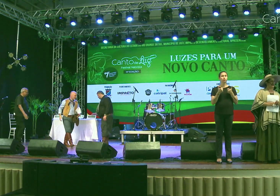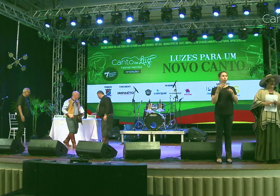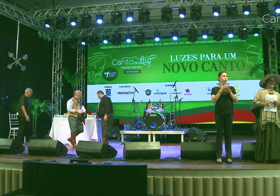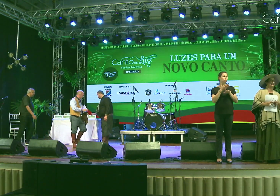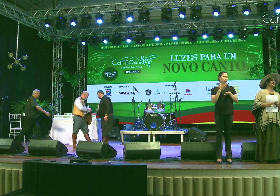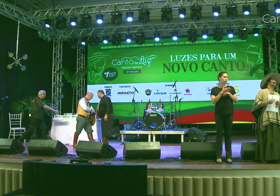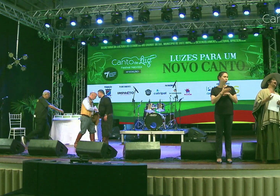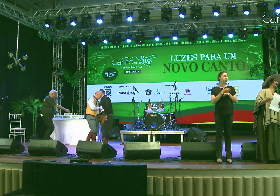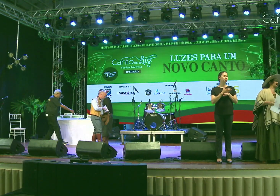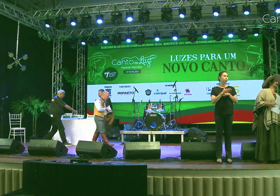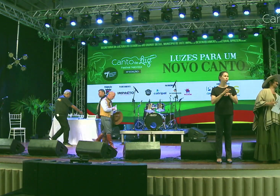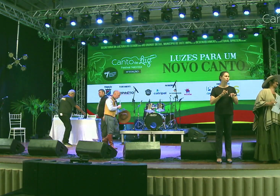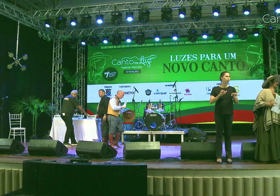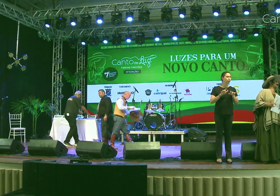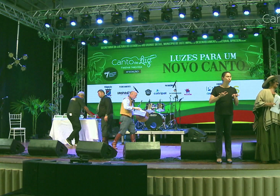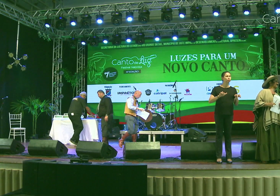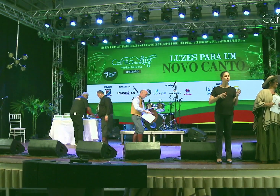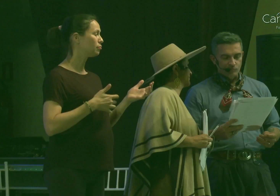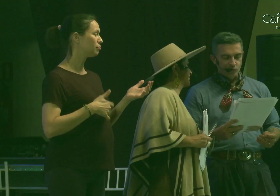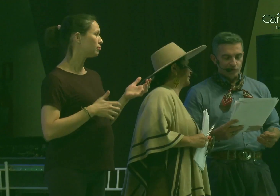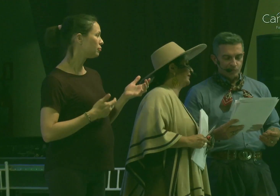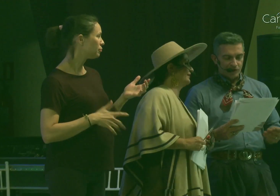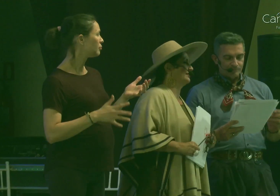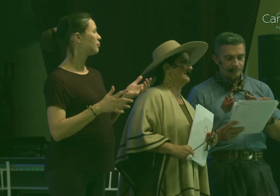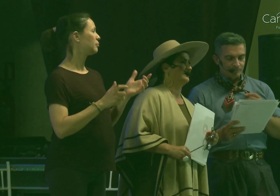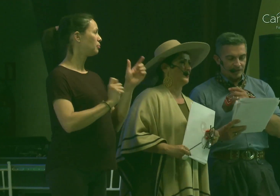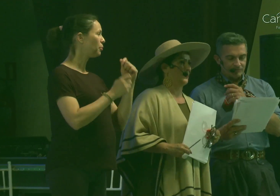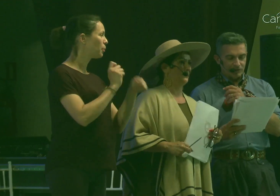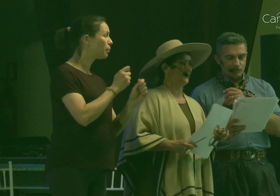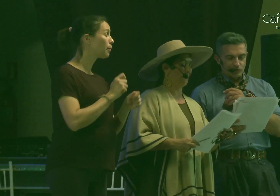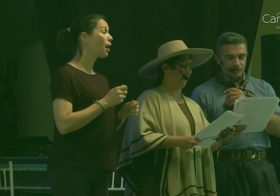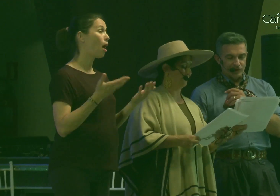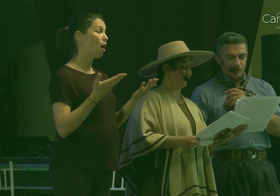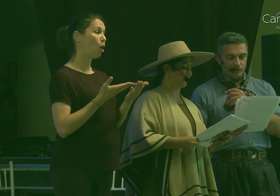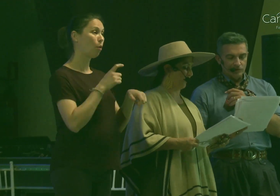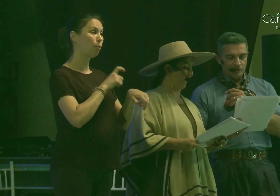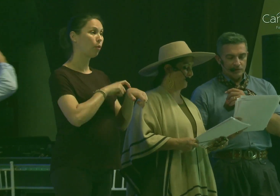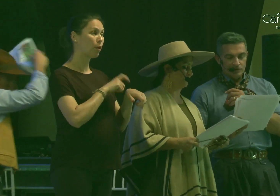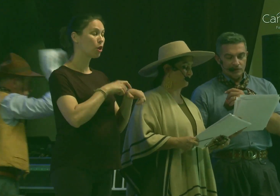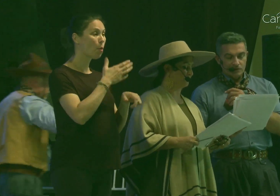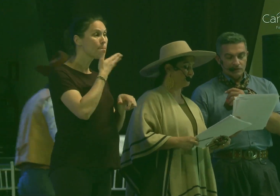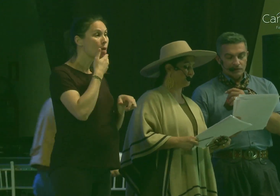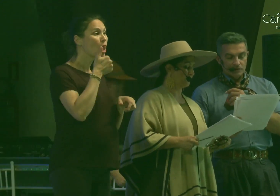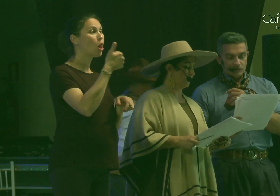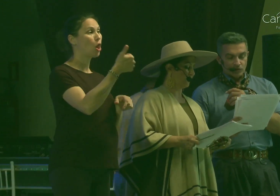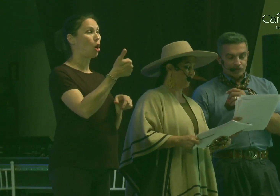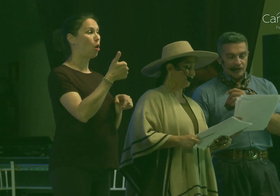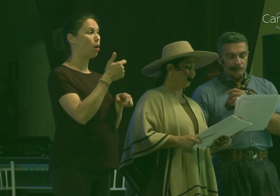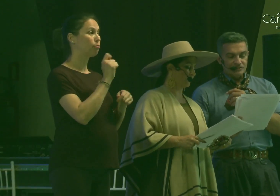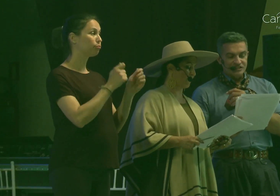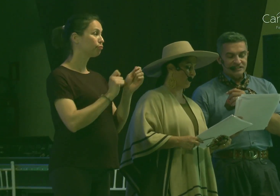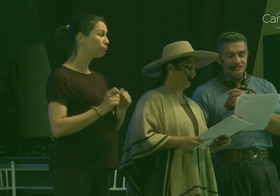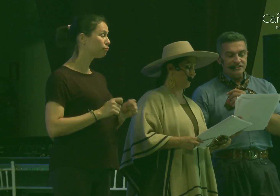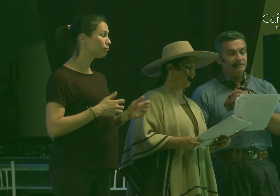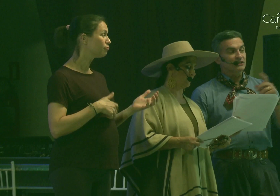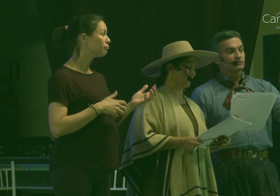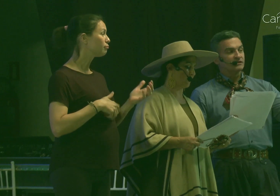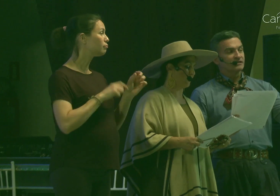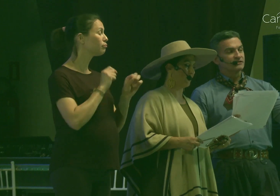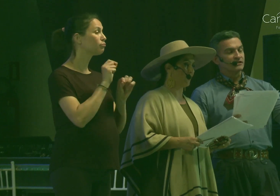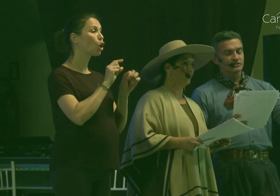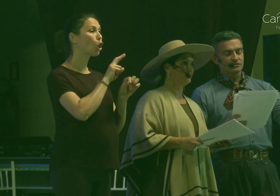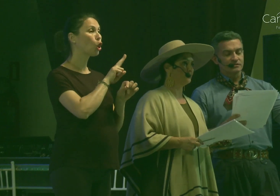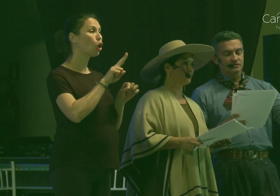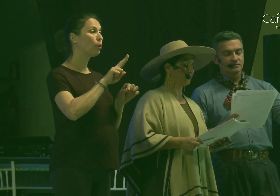vai conhecer o melhor instrumentista. Muito bem. Vai levar o troféu. Troféu Jandir. Me ajudem